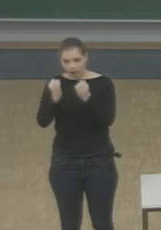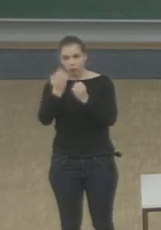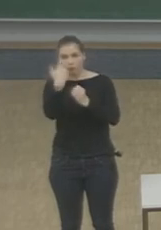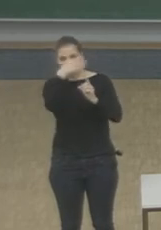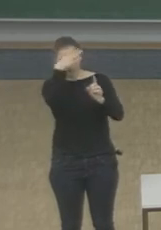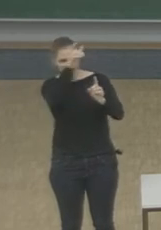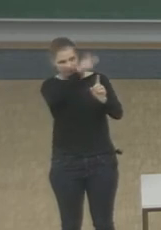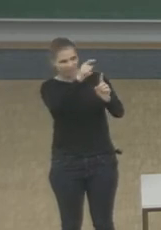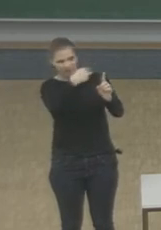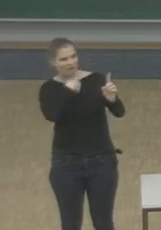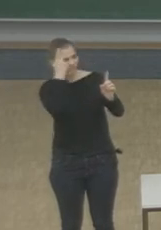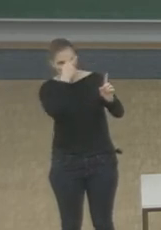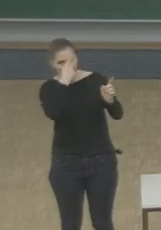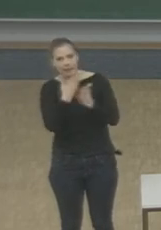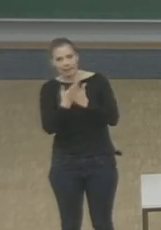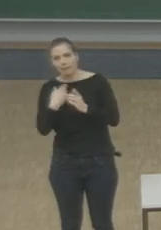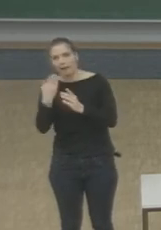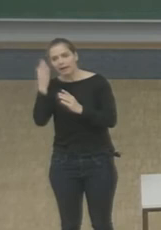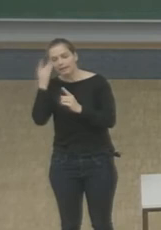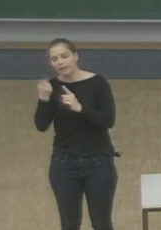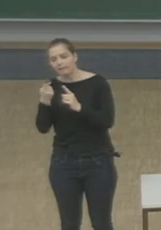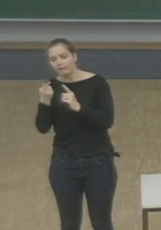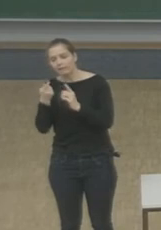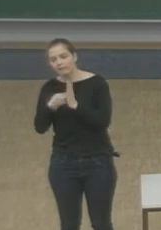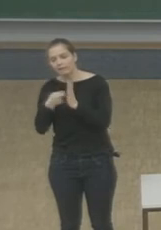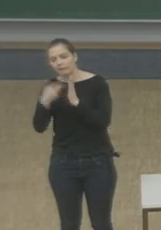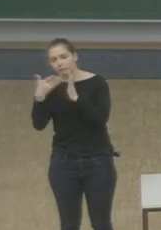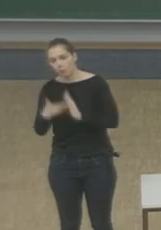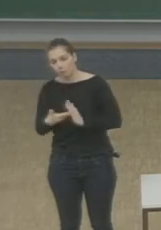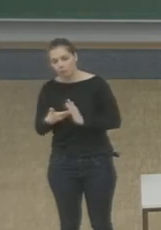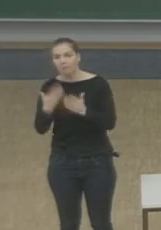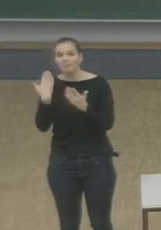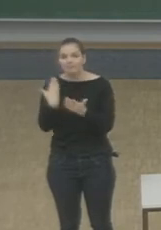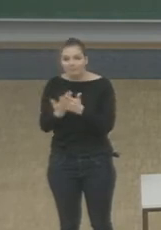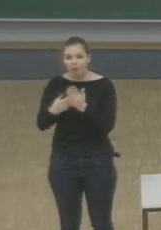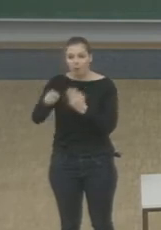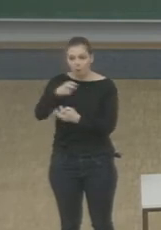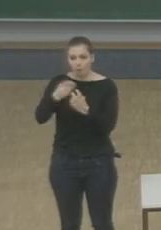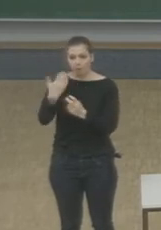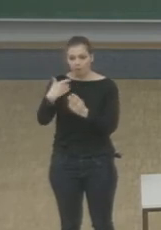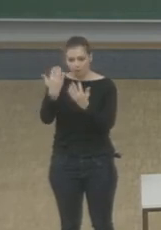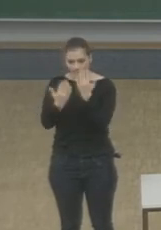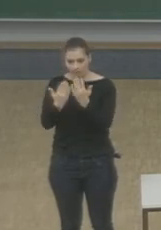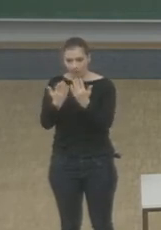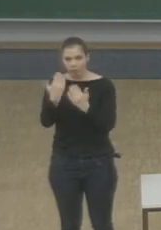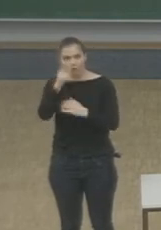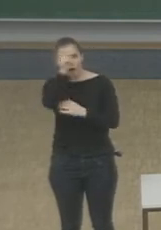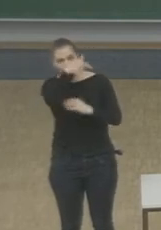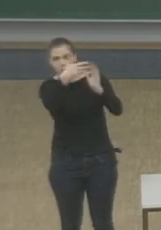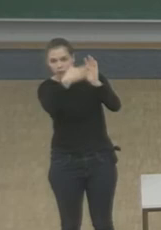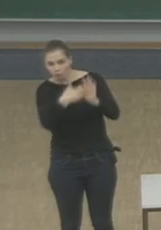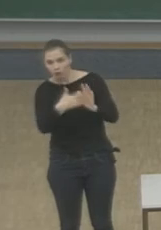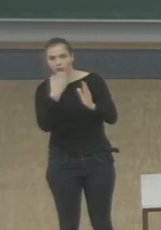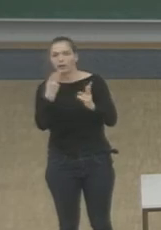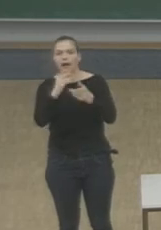selbst nicht verstehen. Dieser Gebrauch von Mathematik zur Kontrolle eines dem Einzelnen bzw.